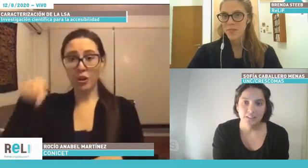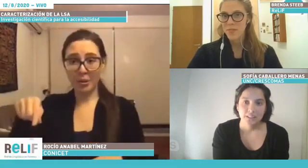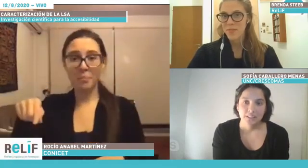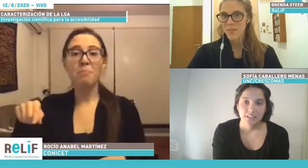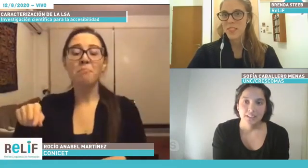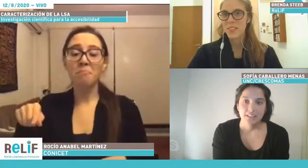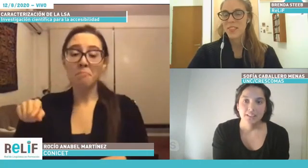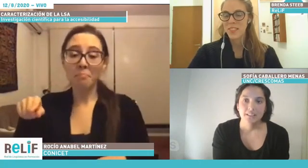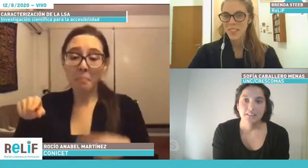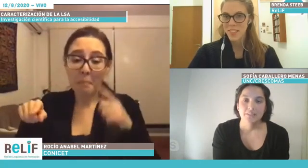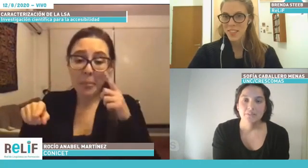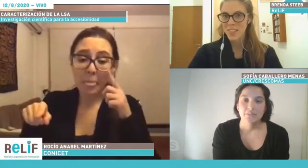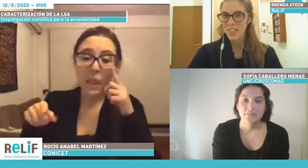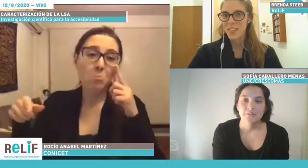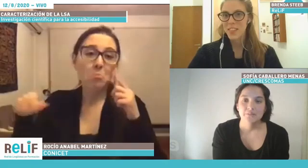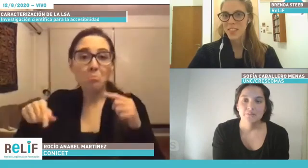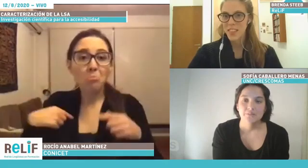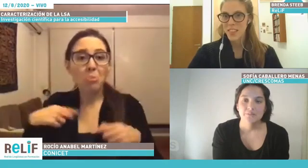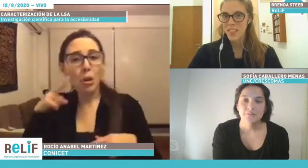Mazzone,